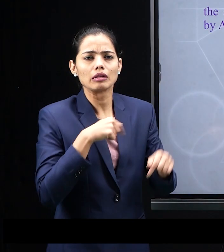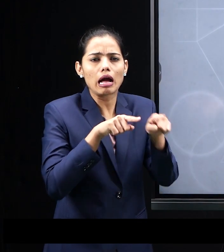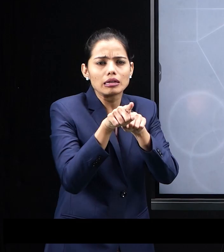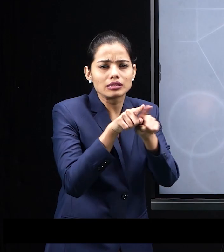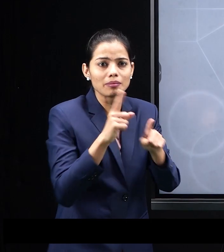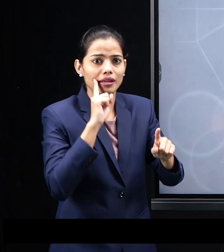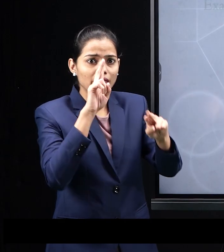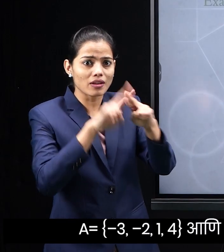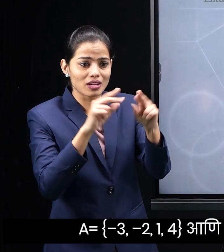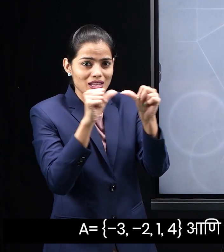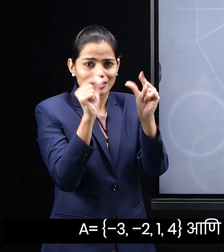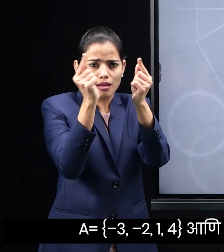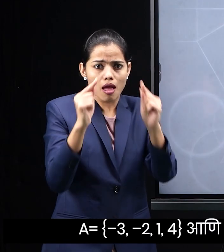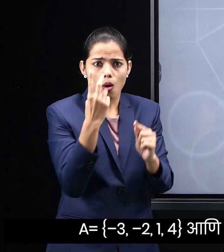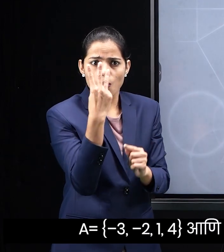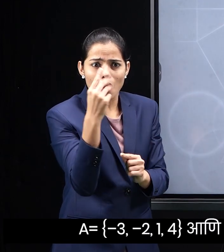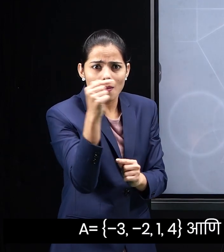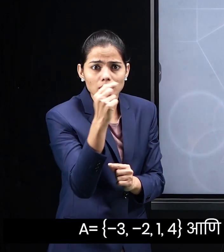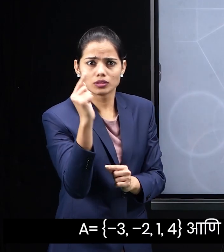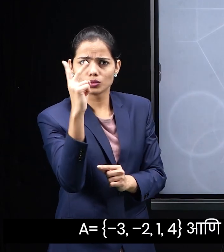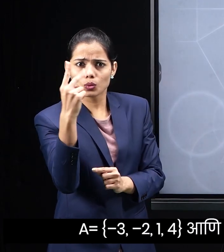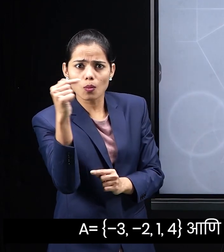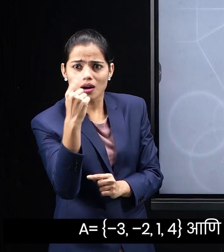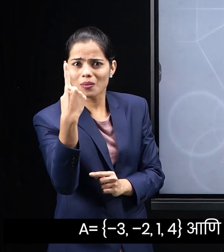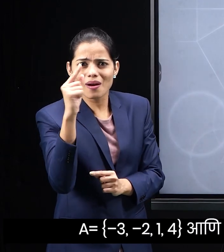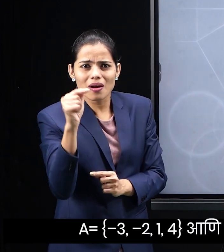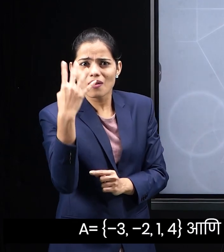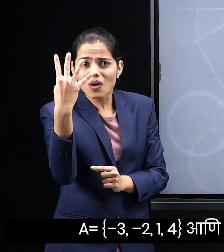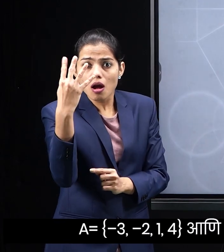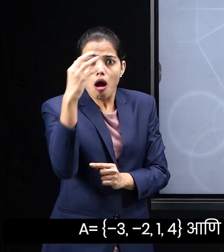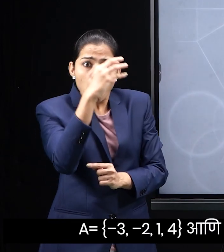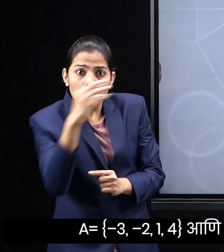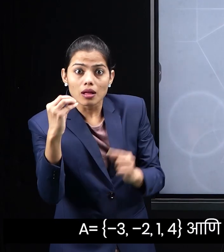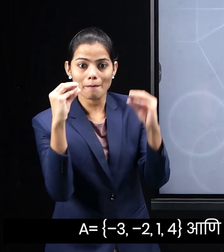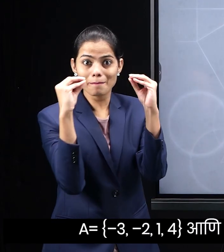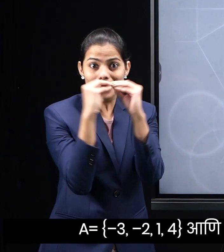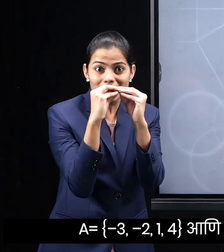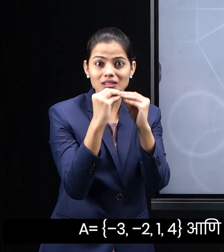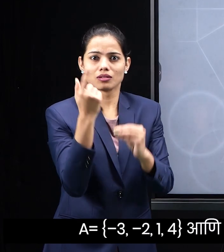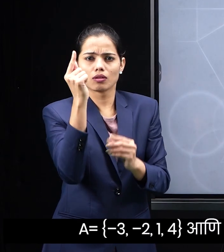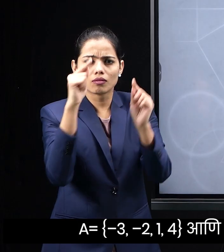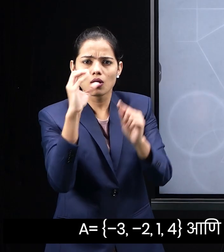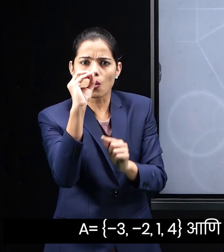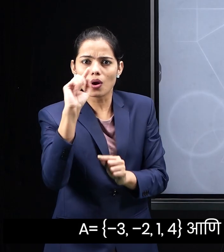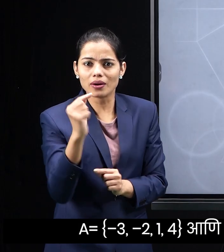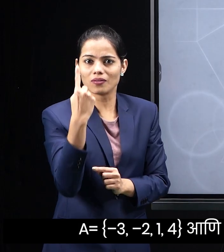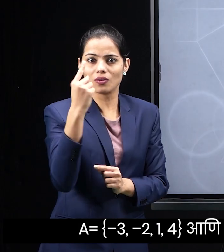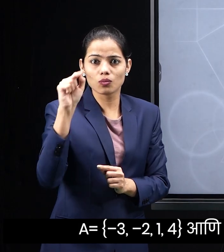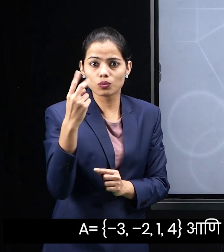उदाहरण a is equals to -3, -2, 1, 4 आणि b is equals to 0, 1,